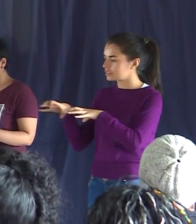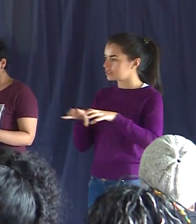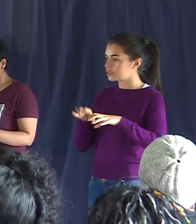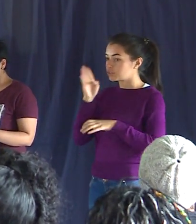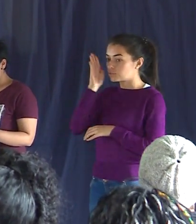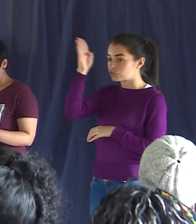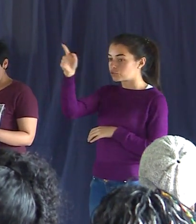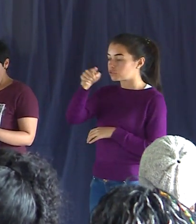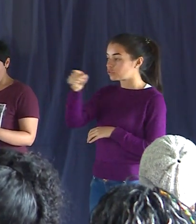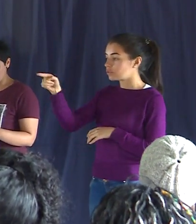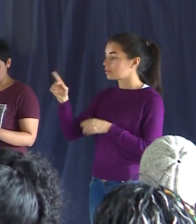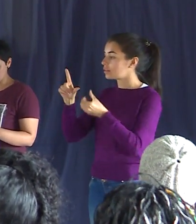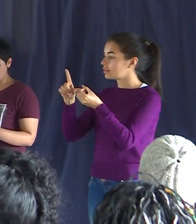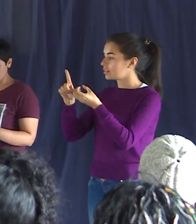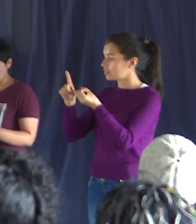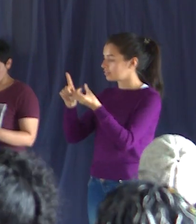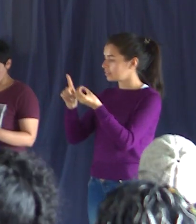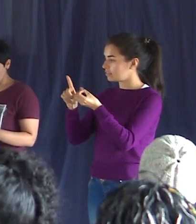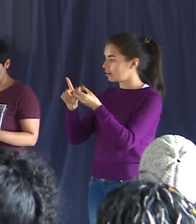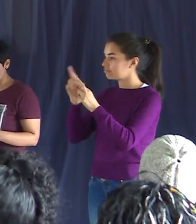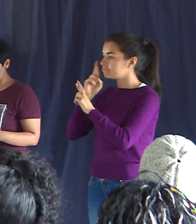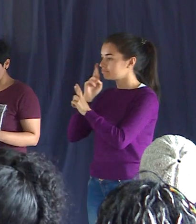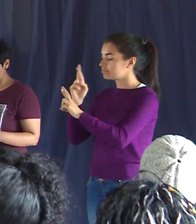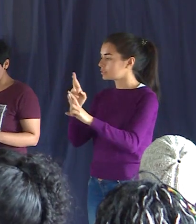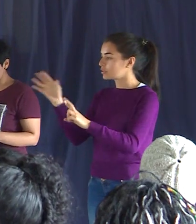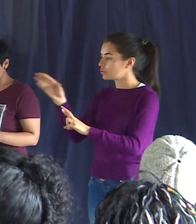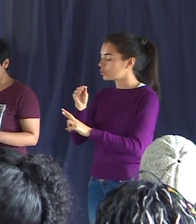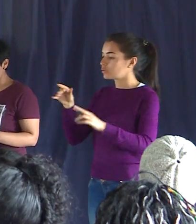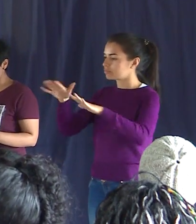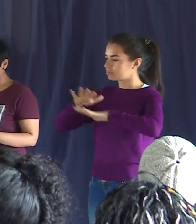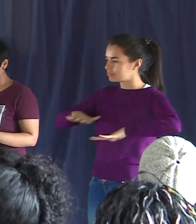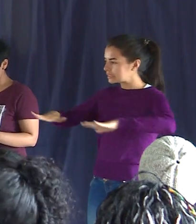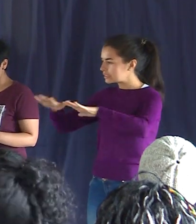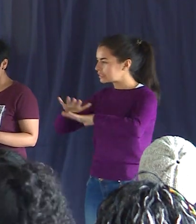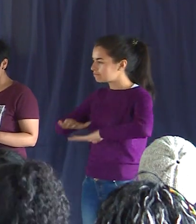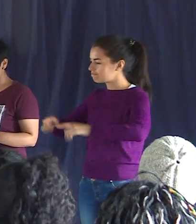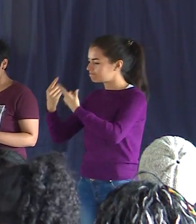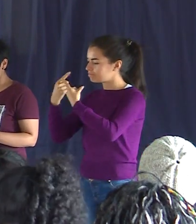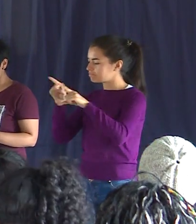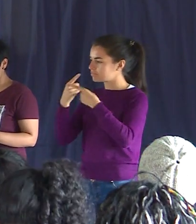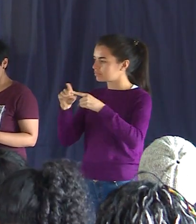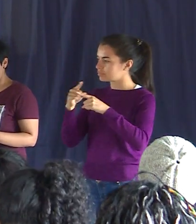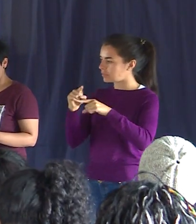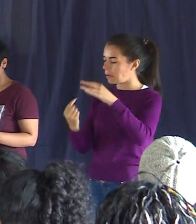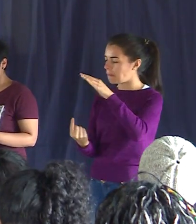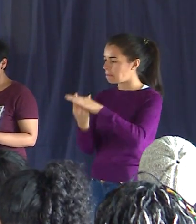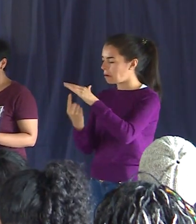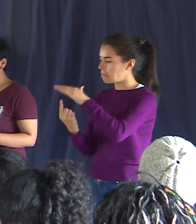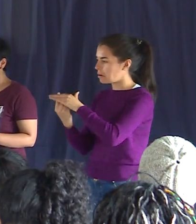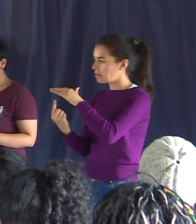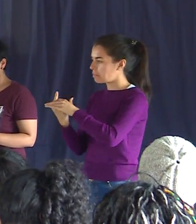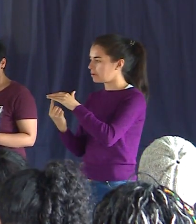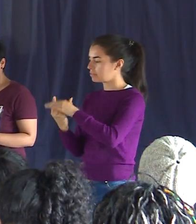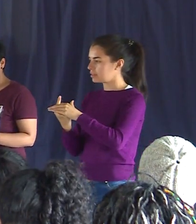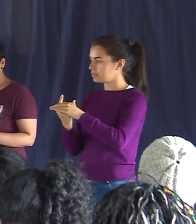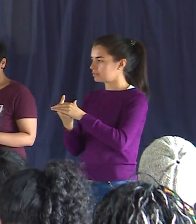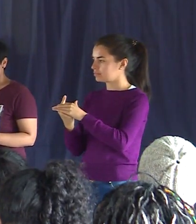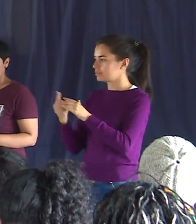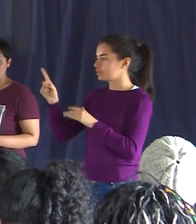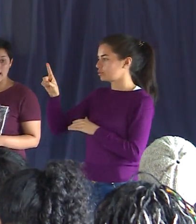futuros licenciados a partir del reconocimiento de territorios en donde se gestan de procesos en favor de la